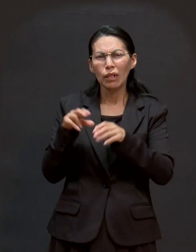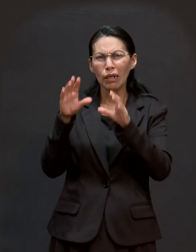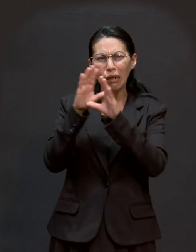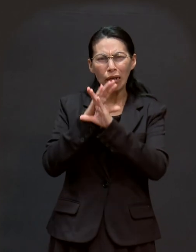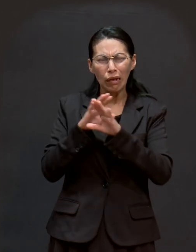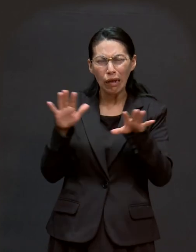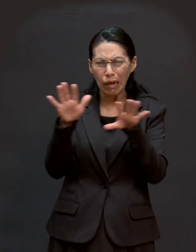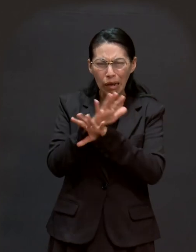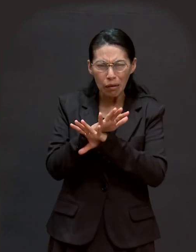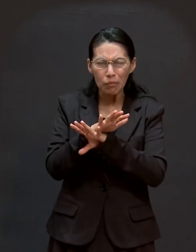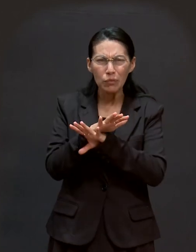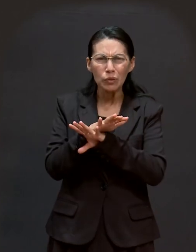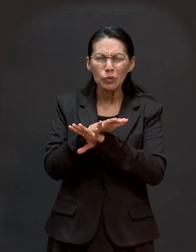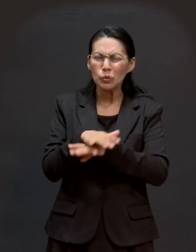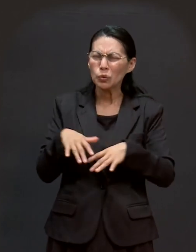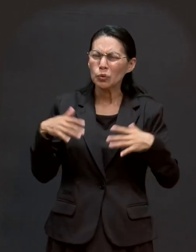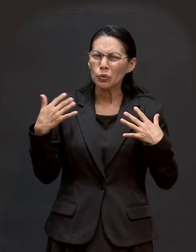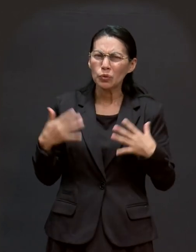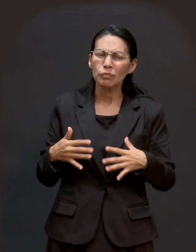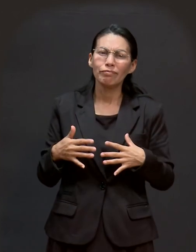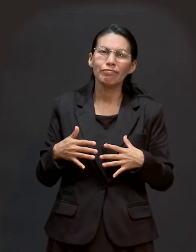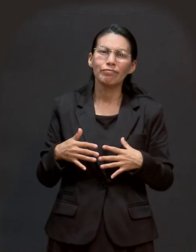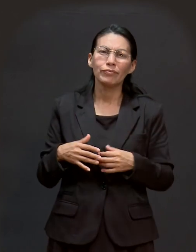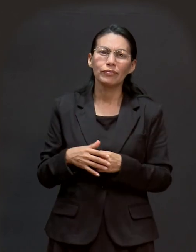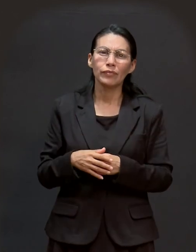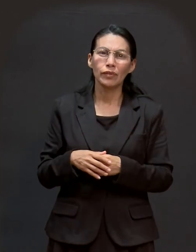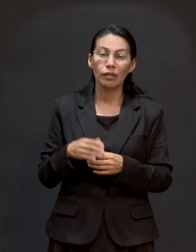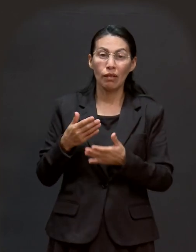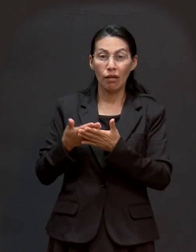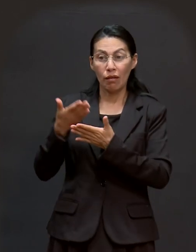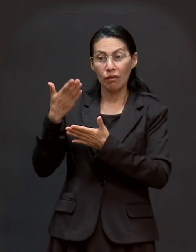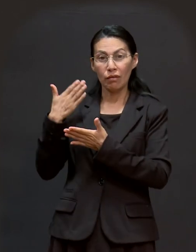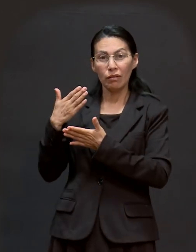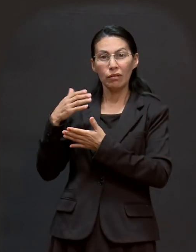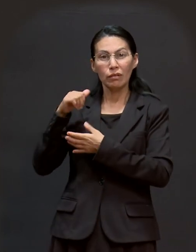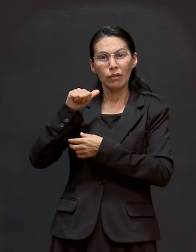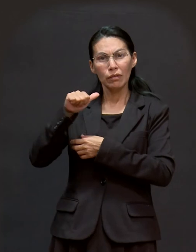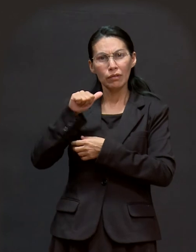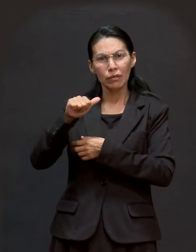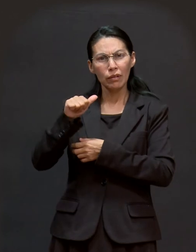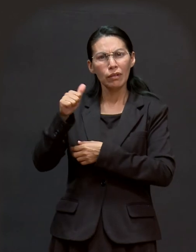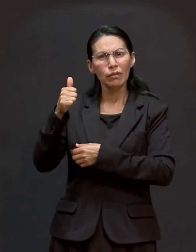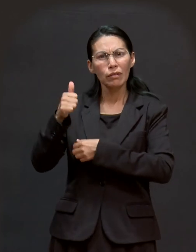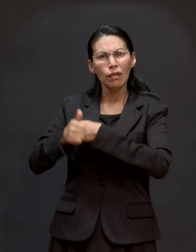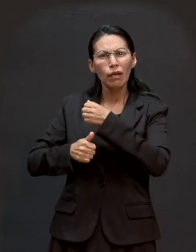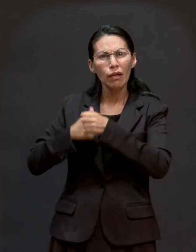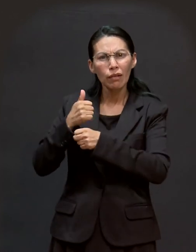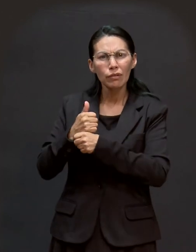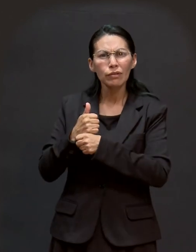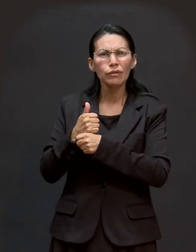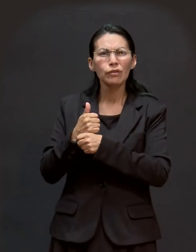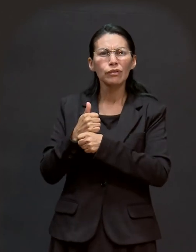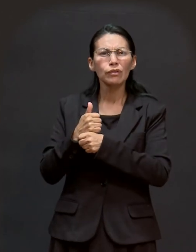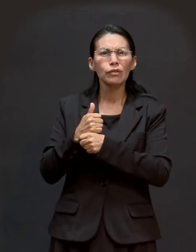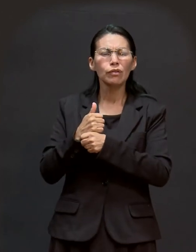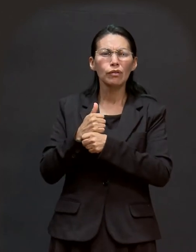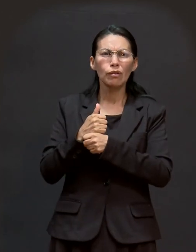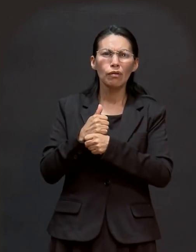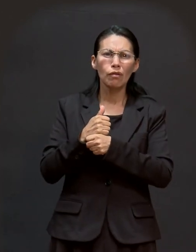para mí fue una fue un cambio muy grande porque durante 16 años siendo capellán